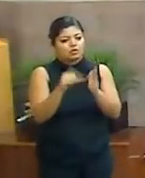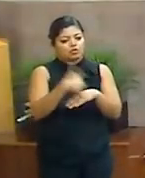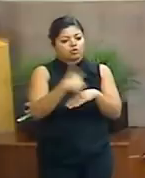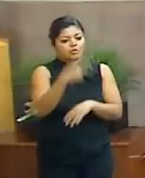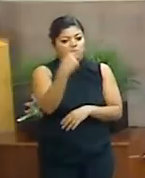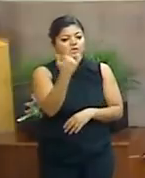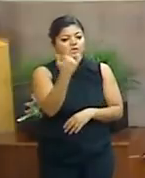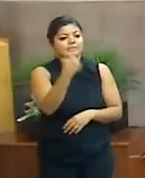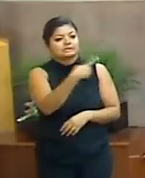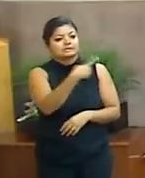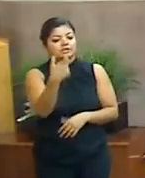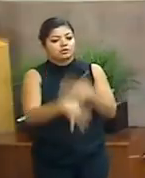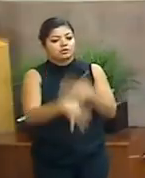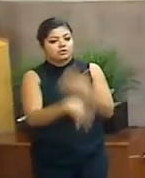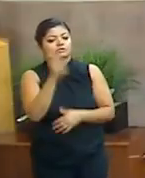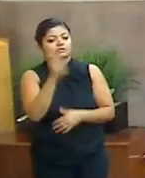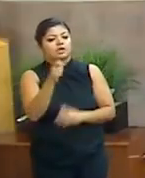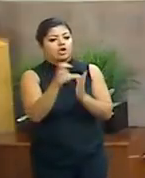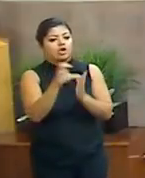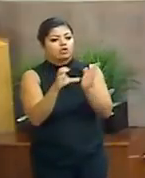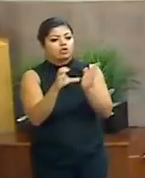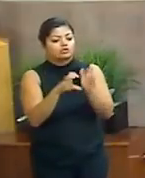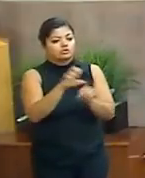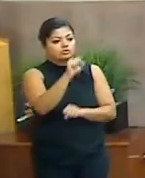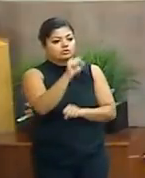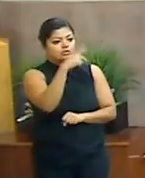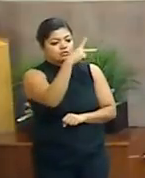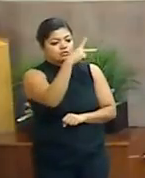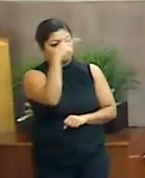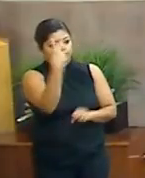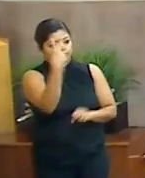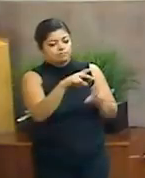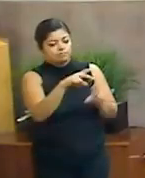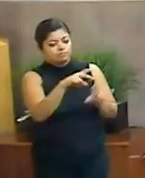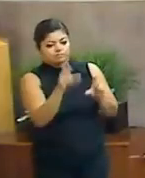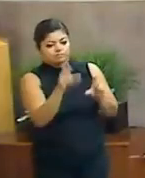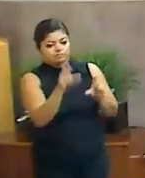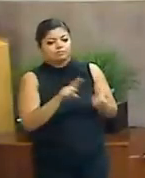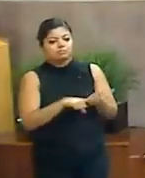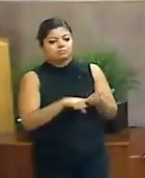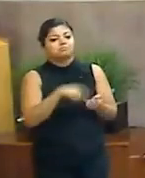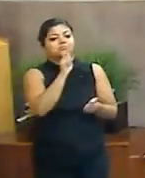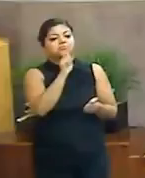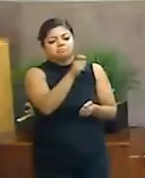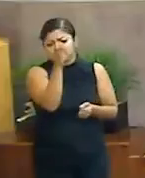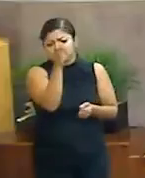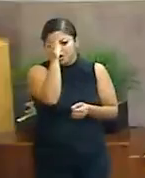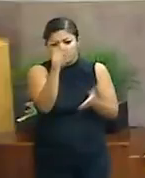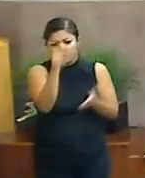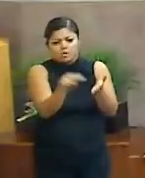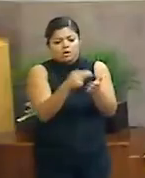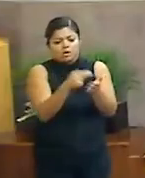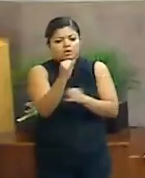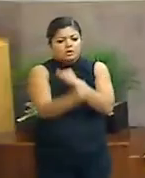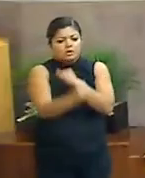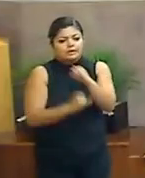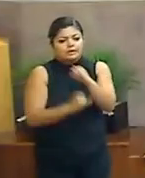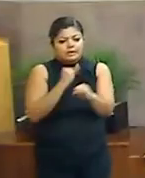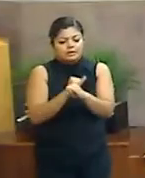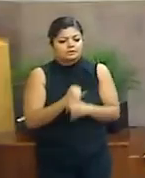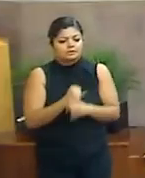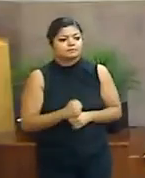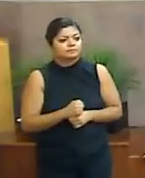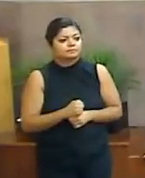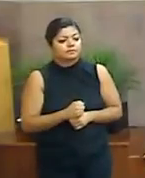115 de la constitución federal relacionado con diversos tratados internacionales en la materia en